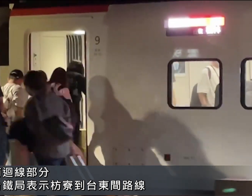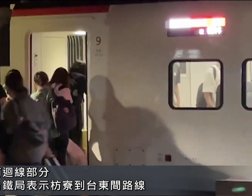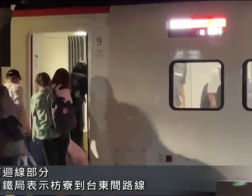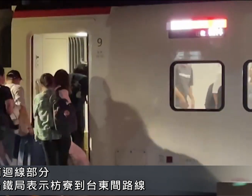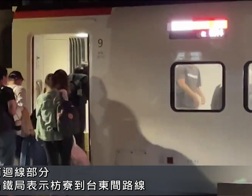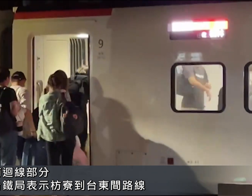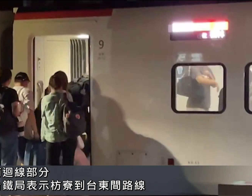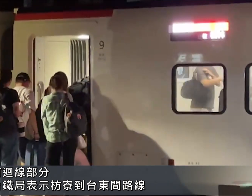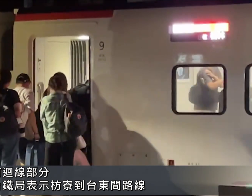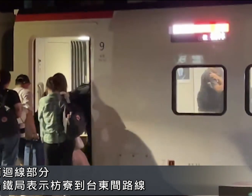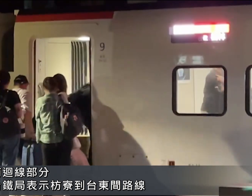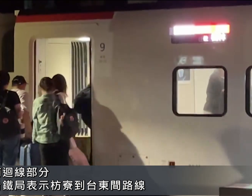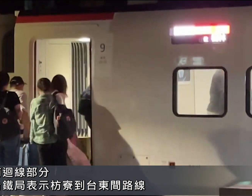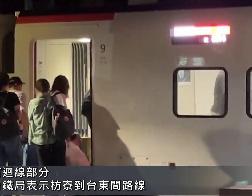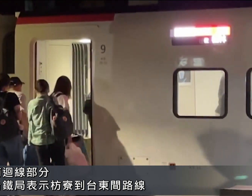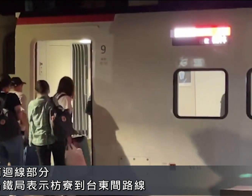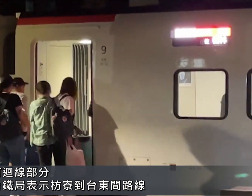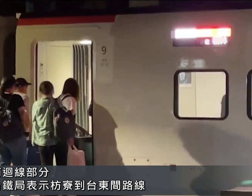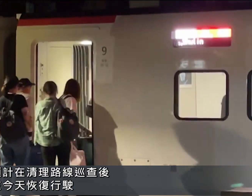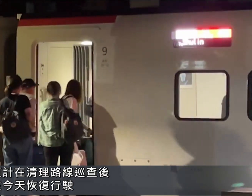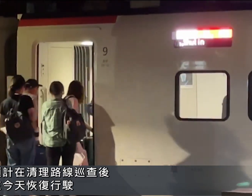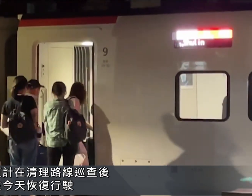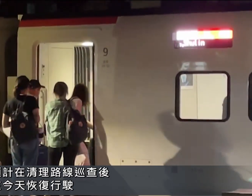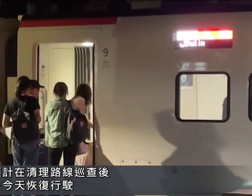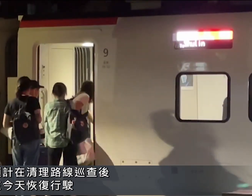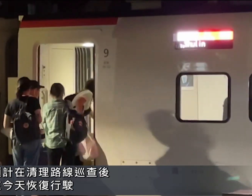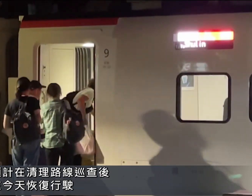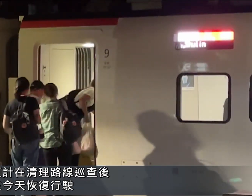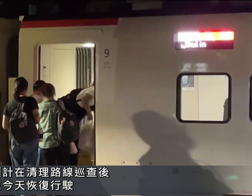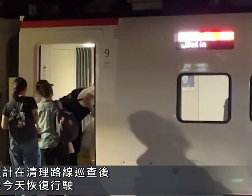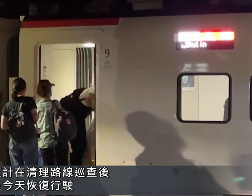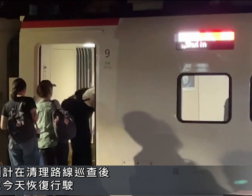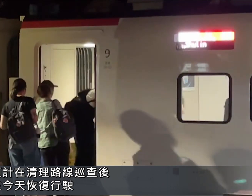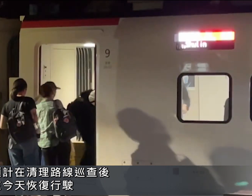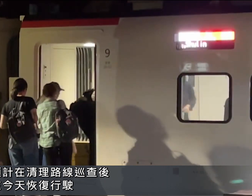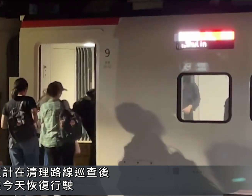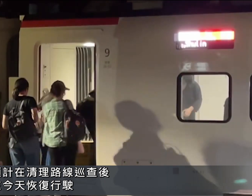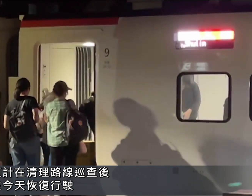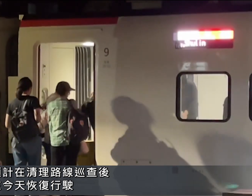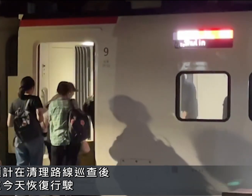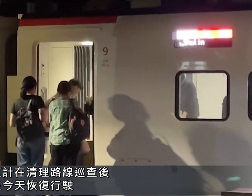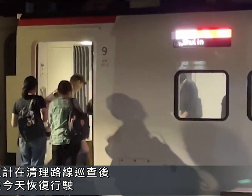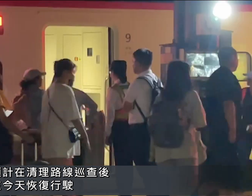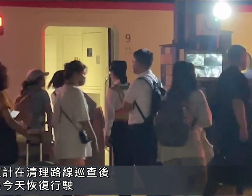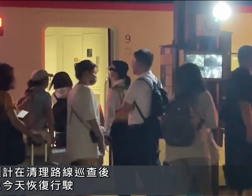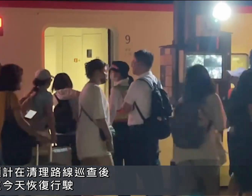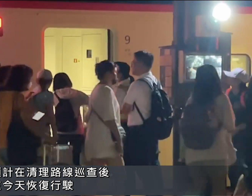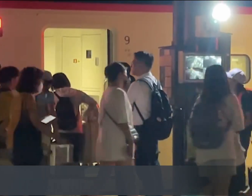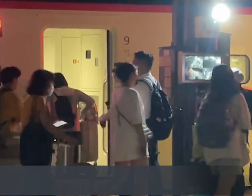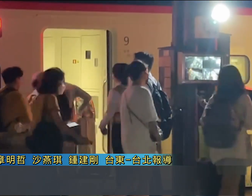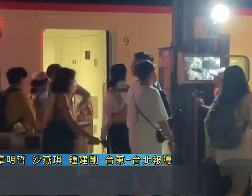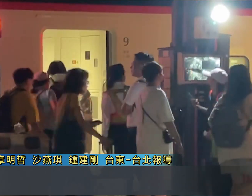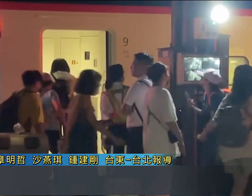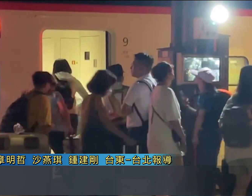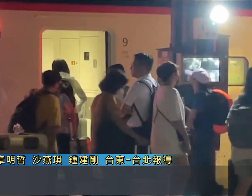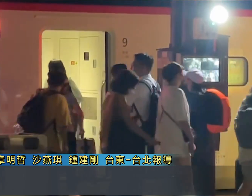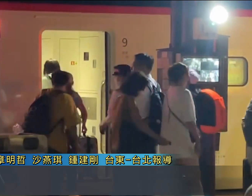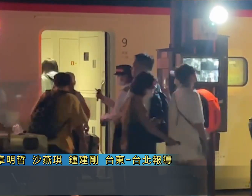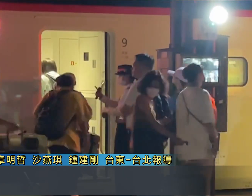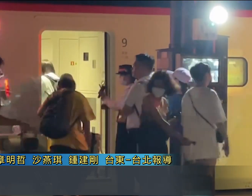到台东间路线预计在清理路线巡查之后，在今天恢复行驶。记者张明哲、沙燕琪、钟建刚，台东